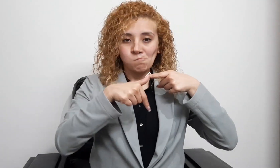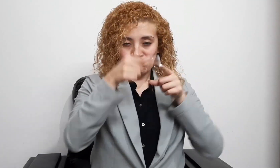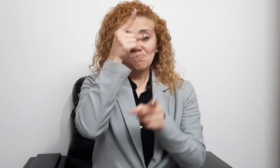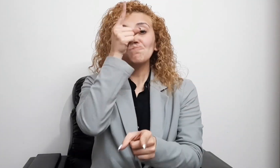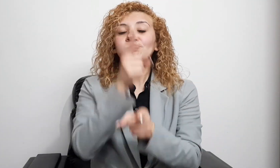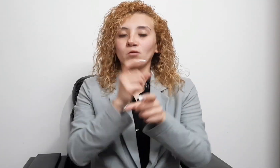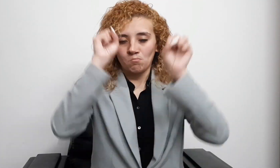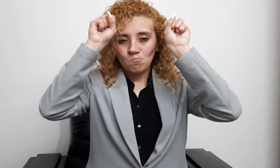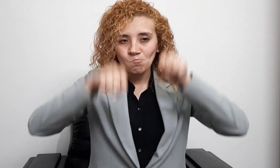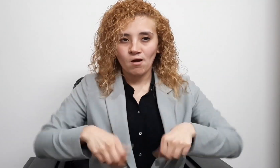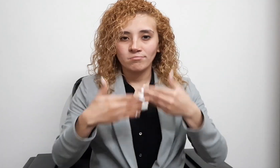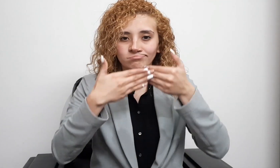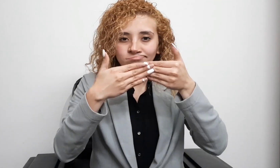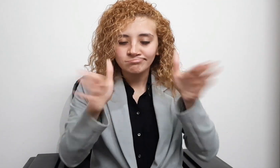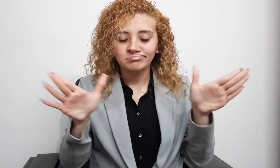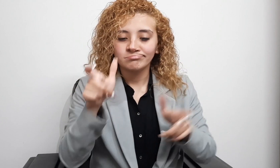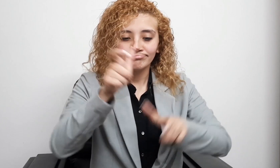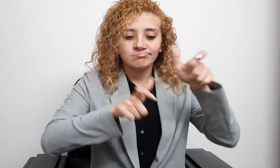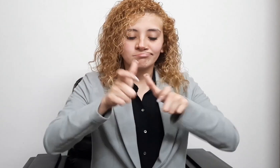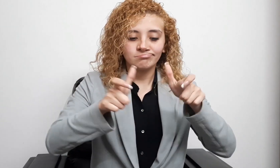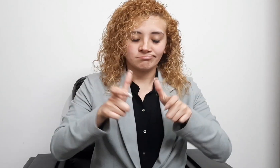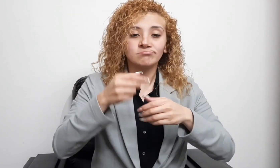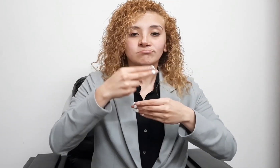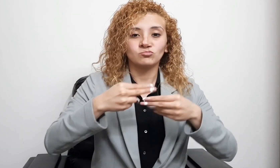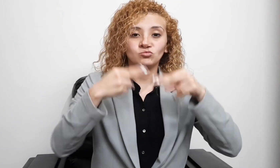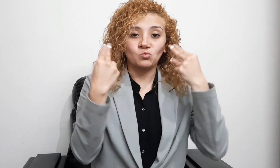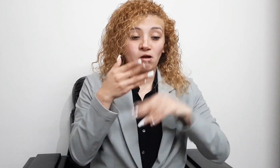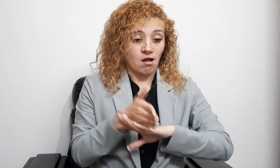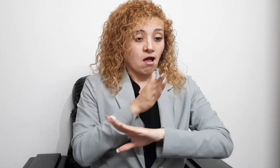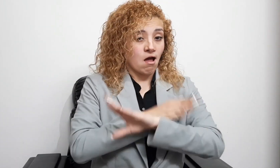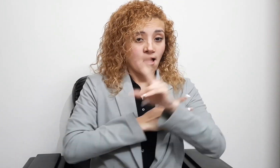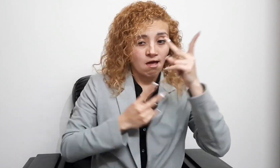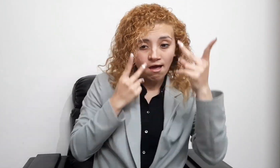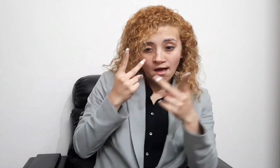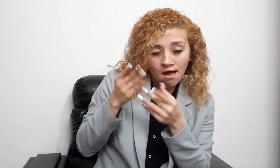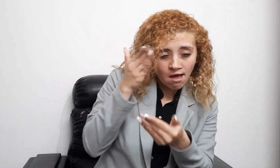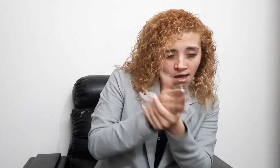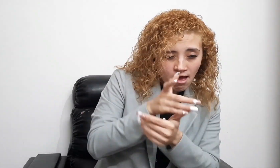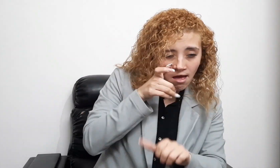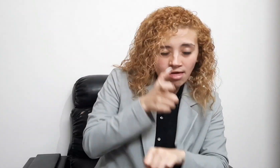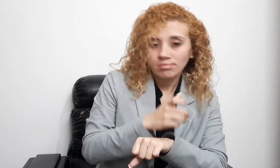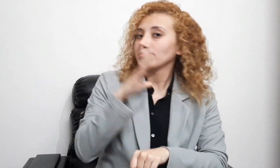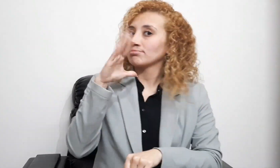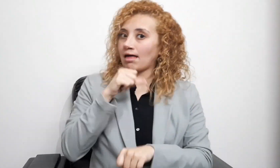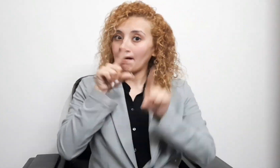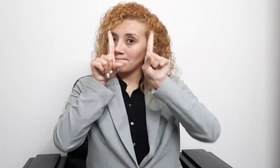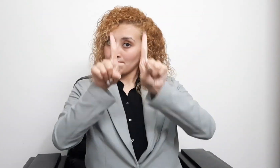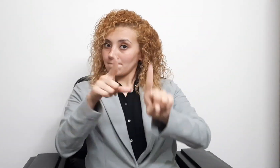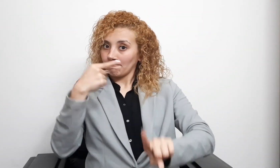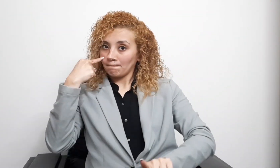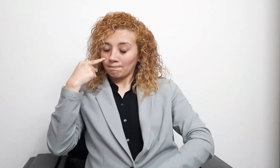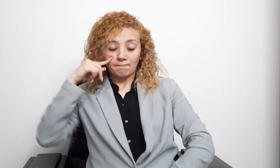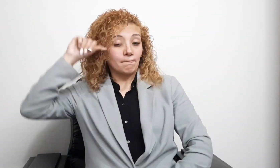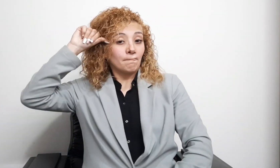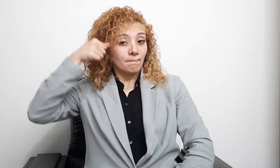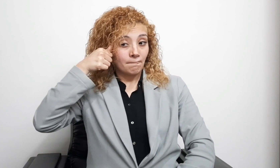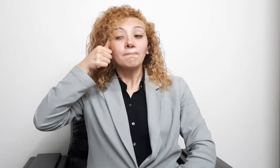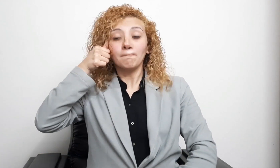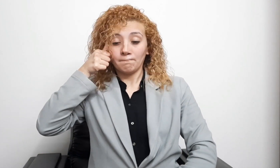los protocolos de bioseguridad, podrán prestar el servicio a los ciudadanos sin previa visita. Pero se recuerda que mediante rutas de verificación y control